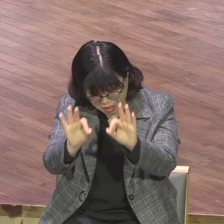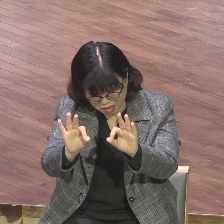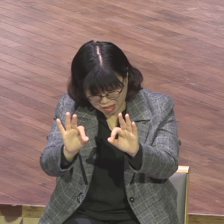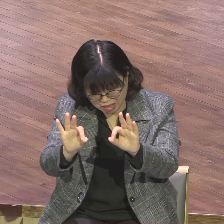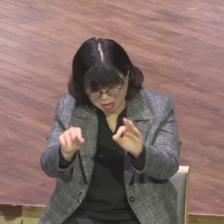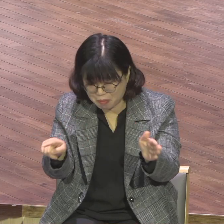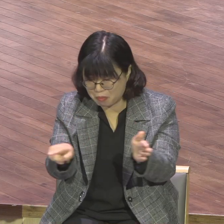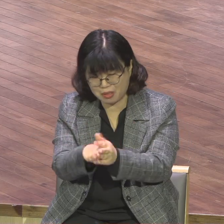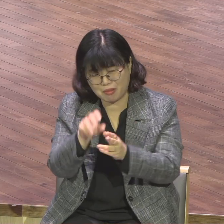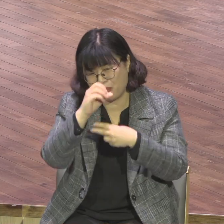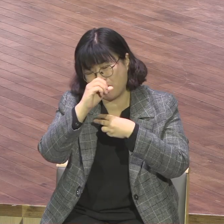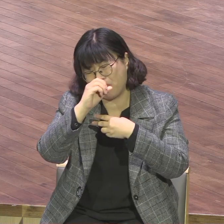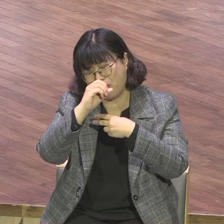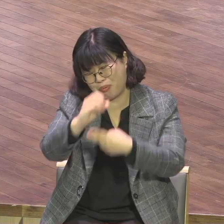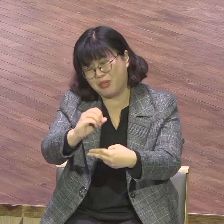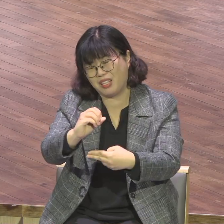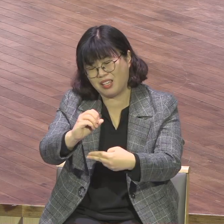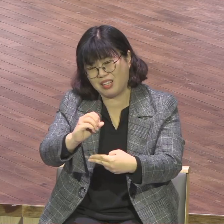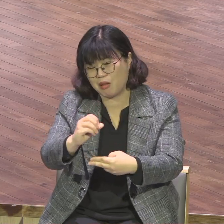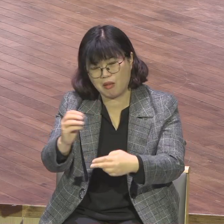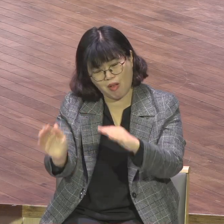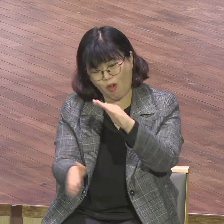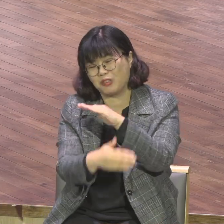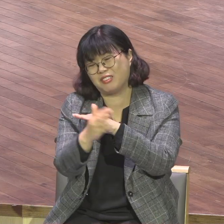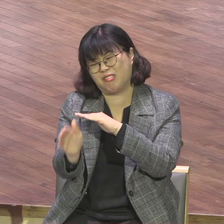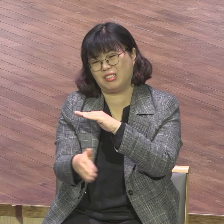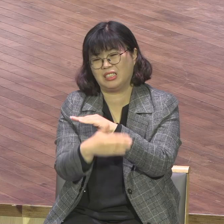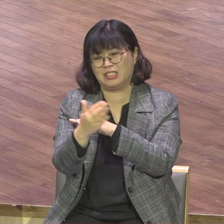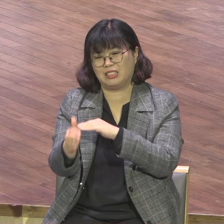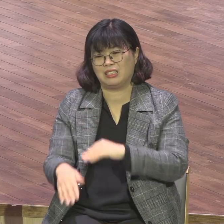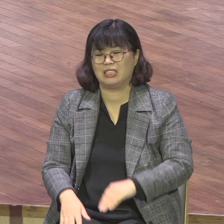다 당하고 있구나. 다 속고 있구나.